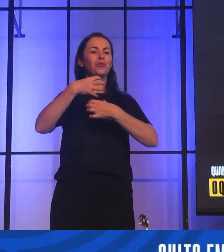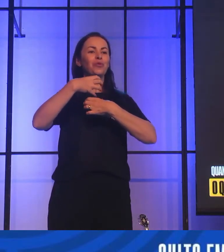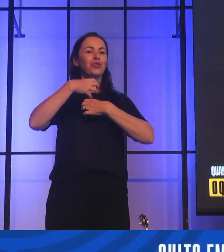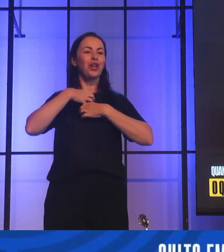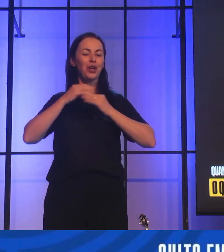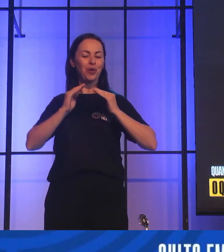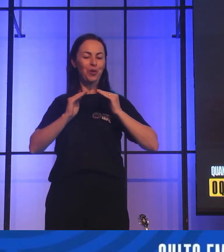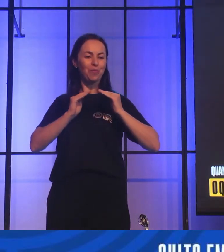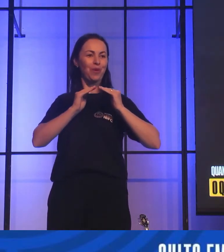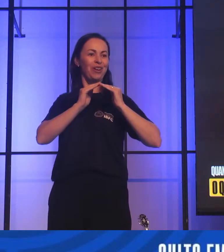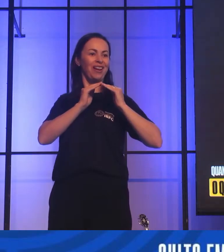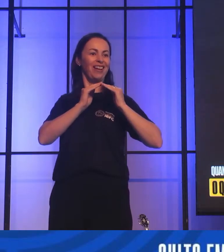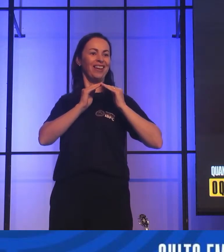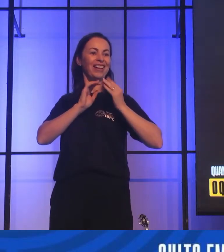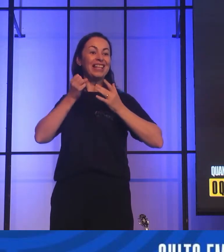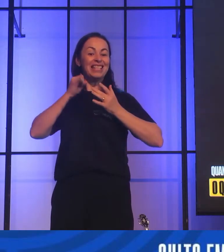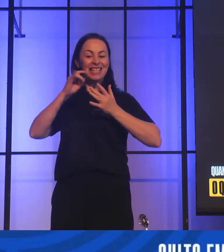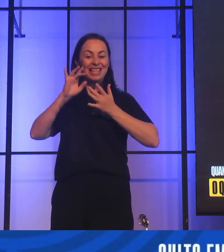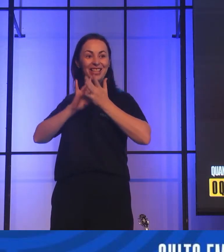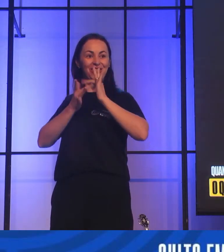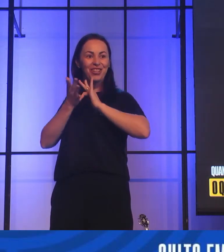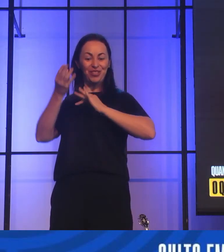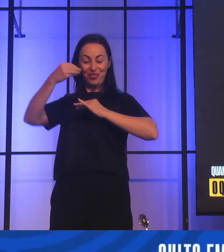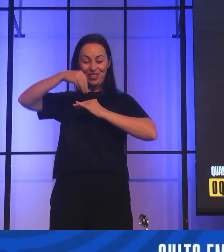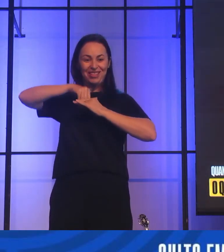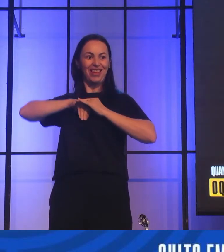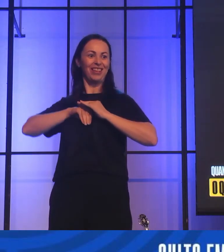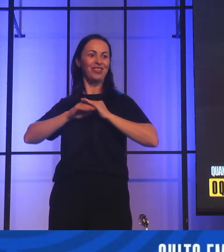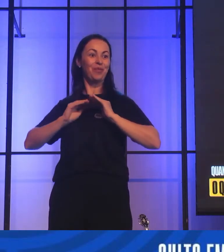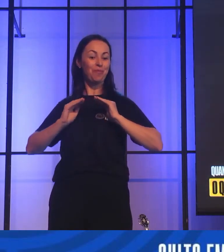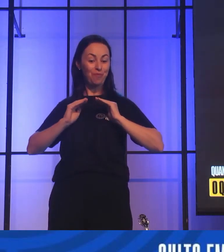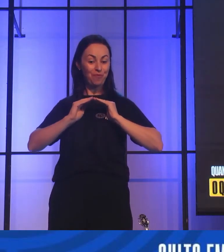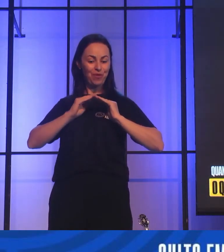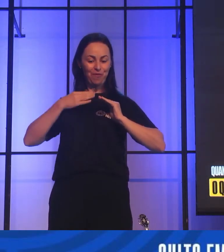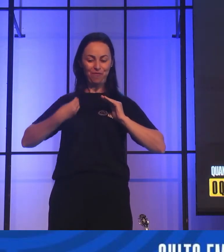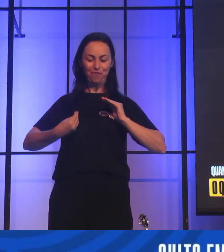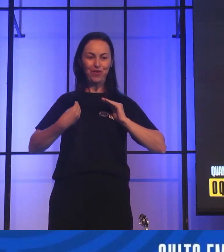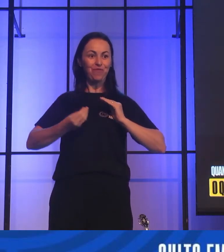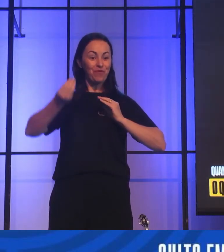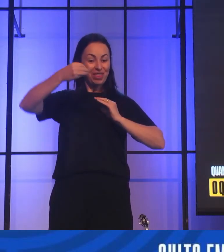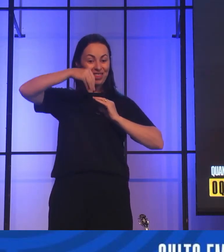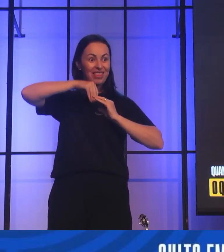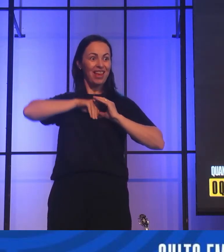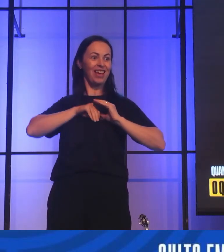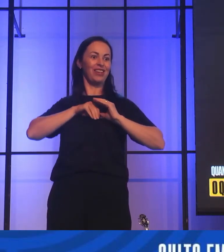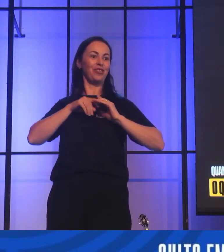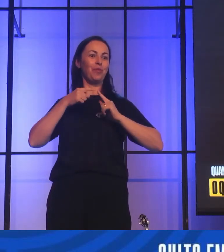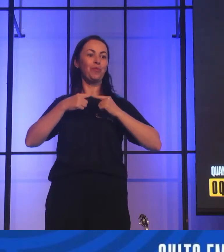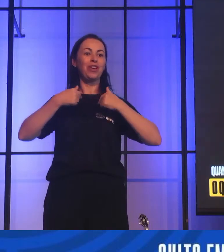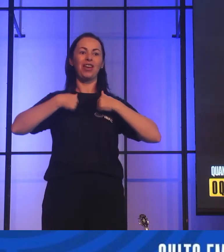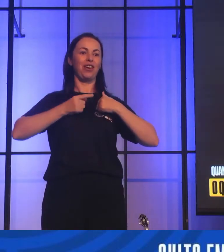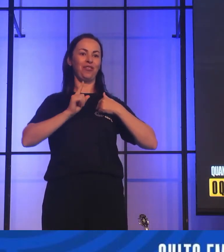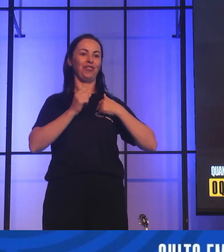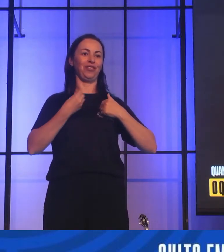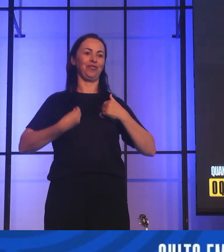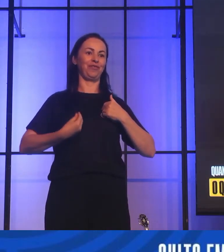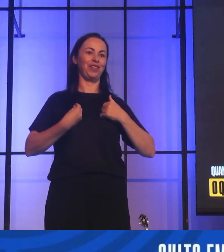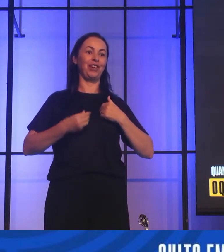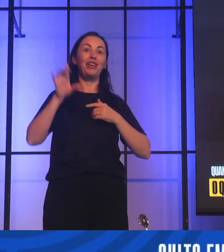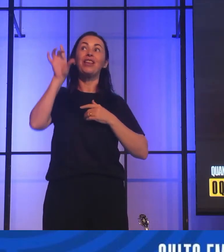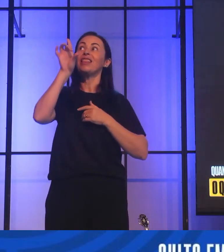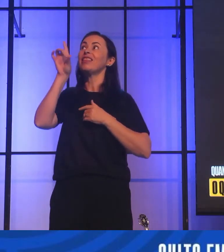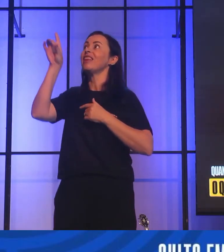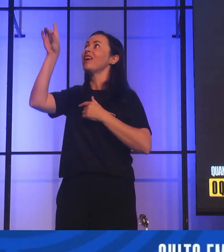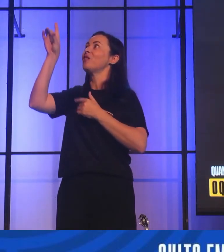Cristo habitar em mim, Paulo diz: se Cristo estiver em mim, não vivo mais eu, mas Ele vive em mim.